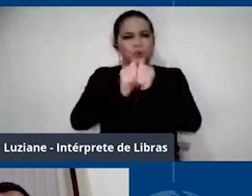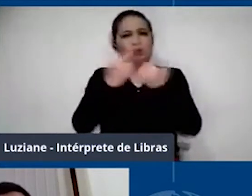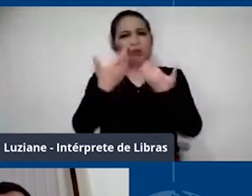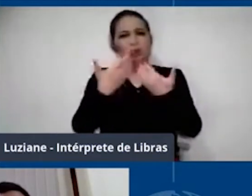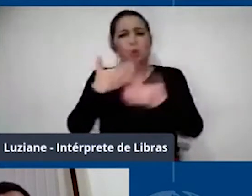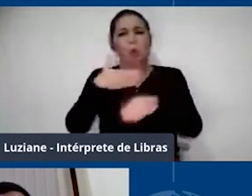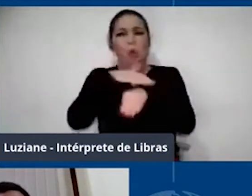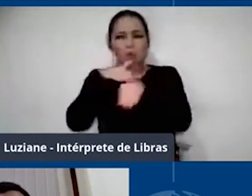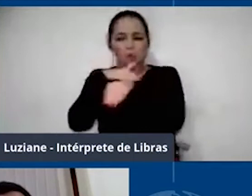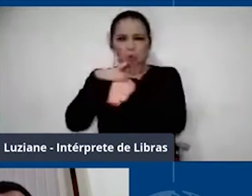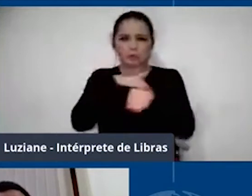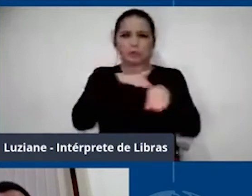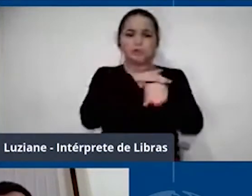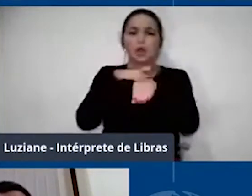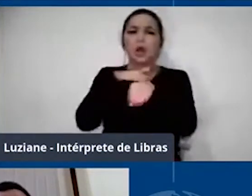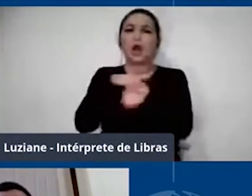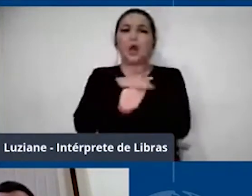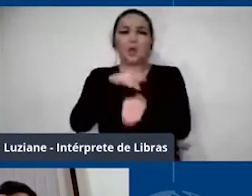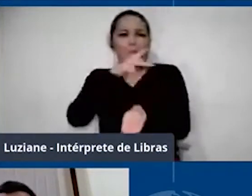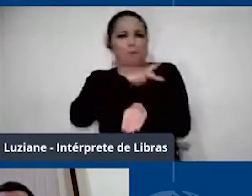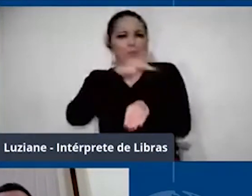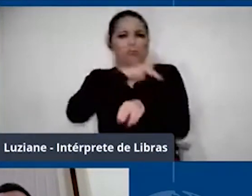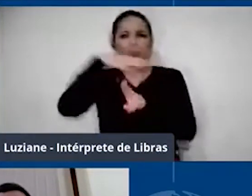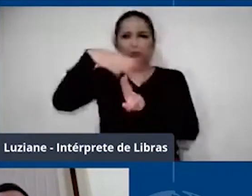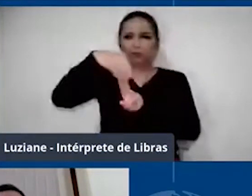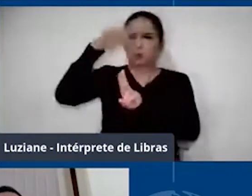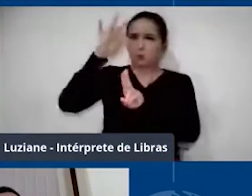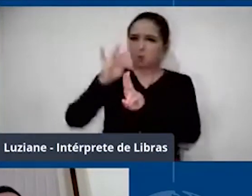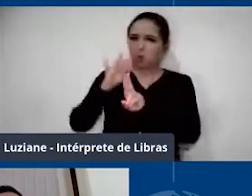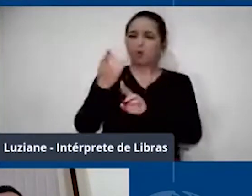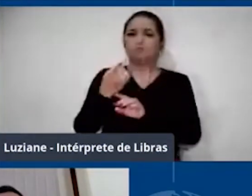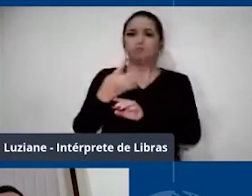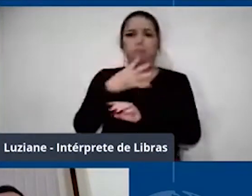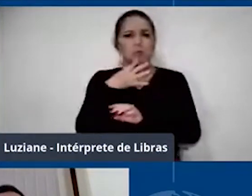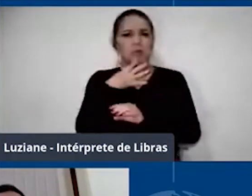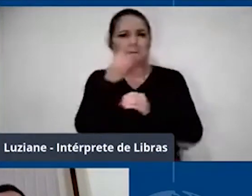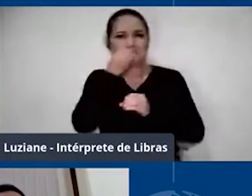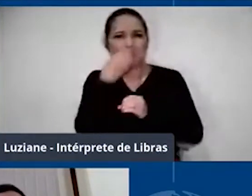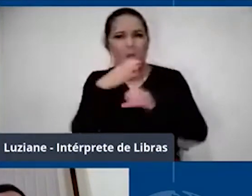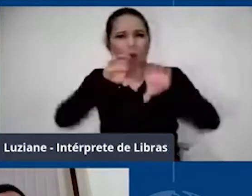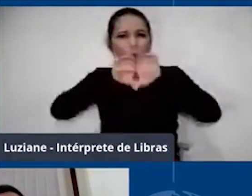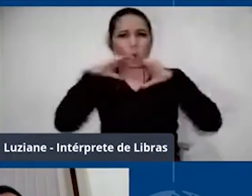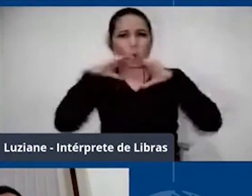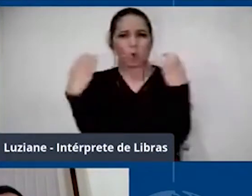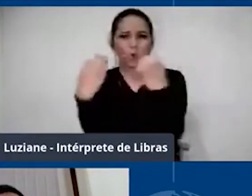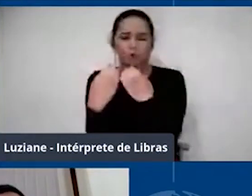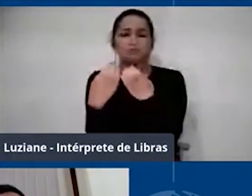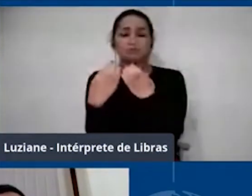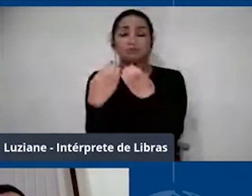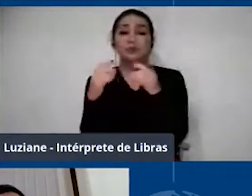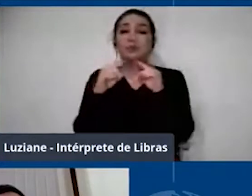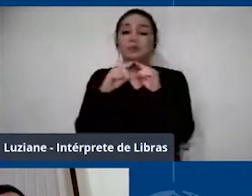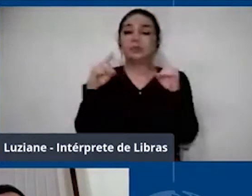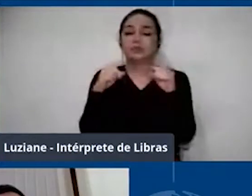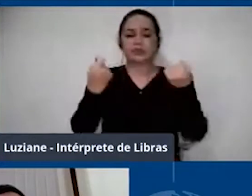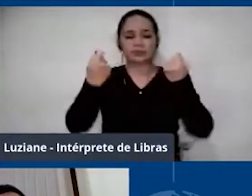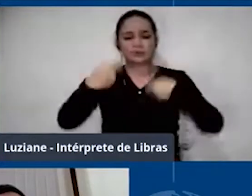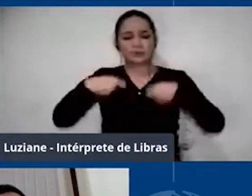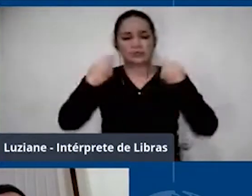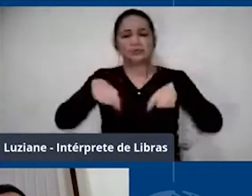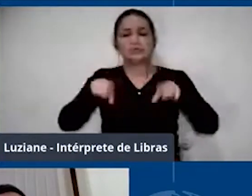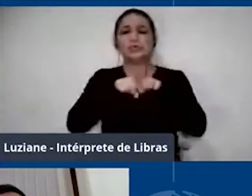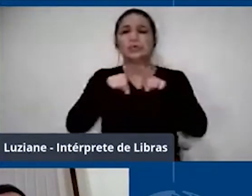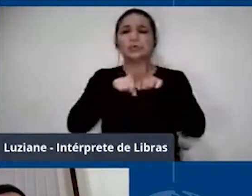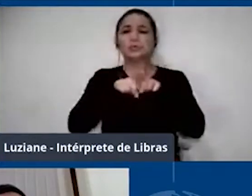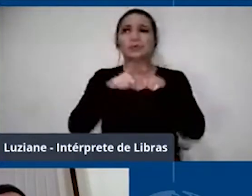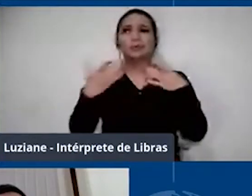uma habilidade muito grande, conhece muito o Congresso, de que era preciso que houvesse um